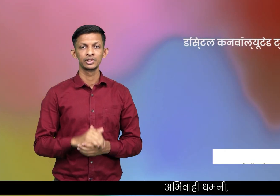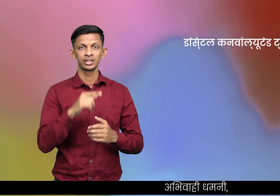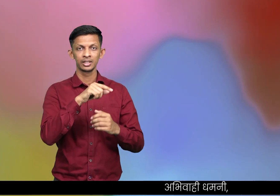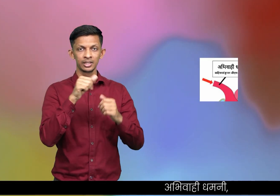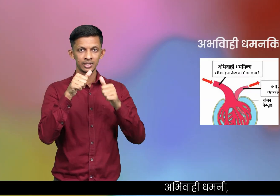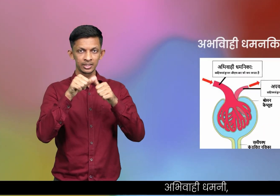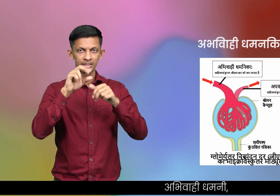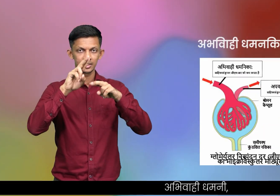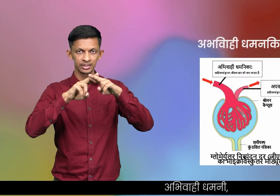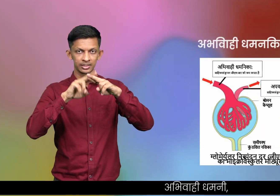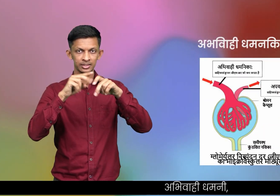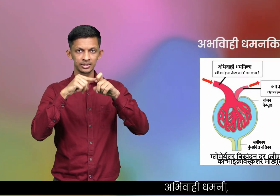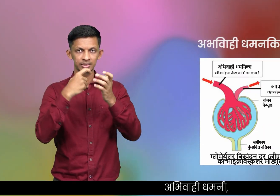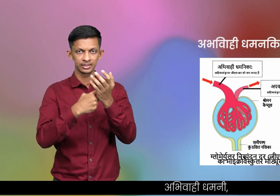अभिवाही धमनी,